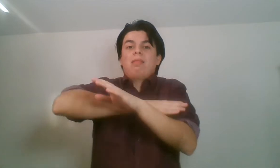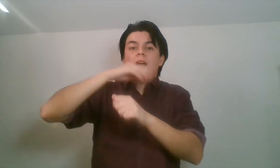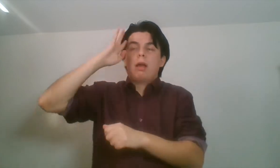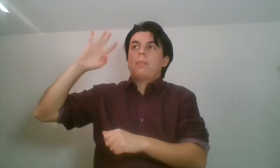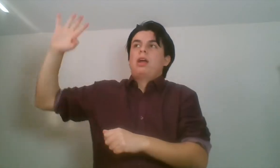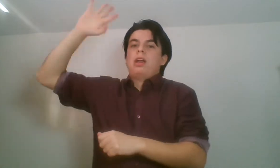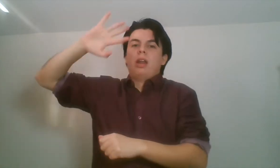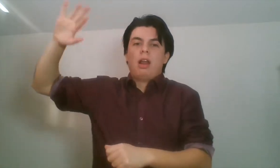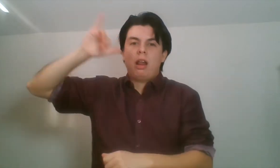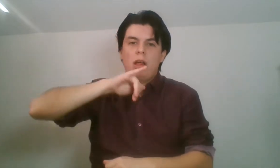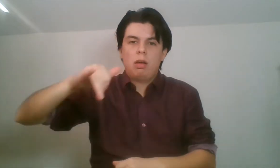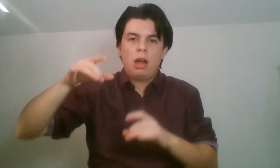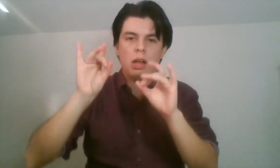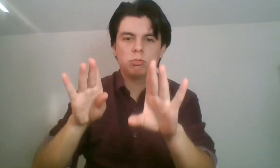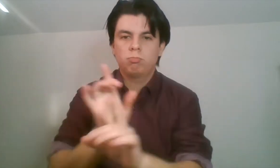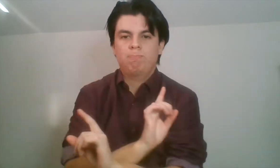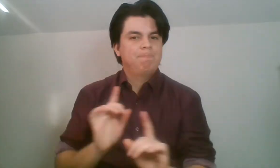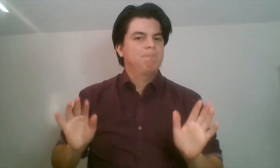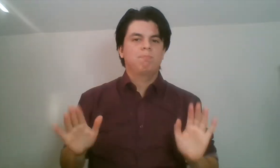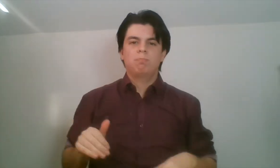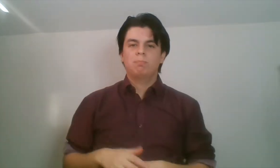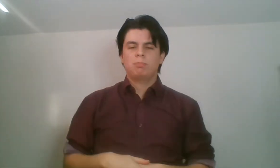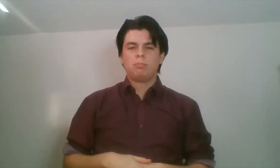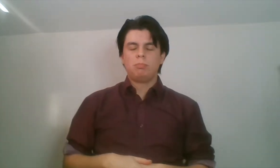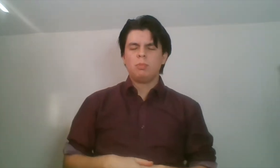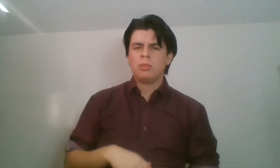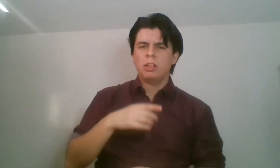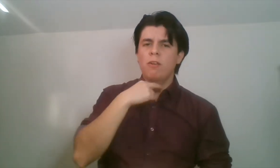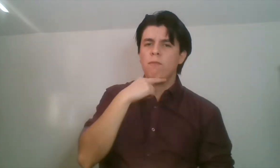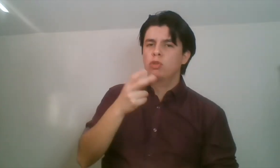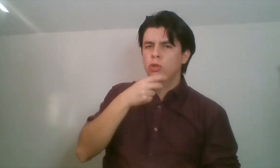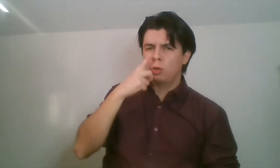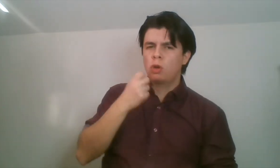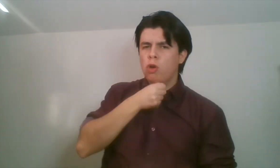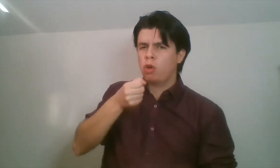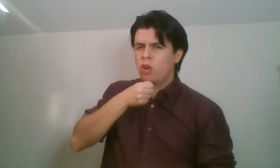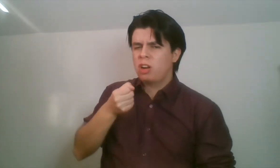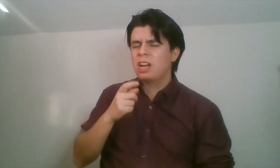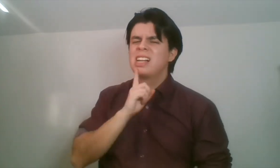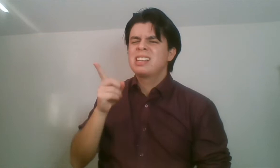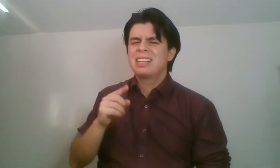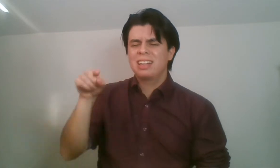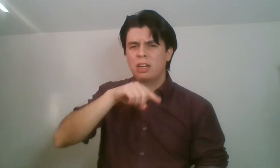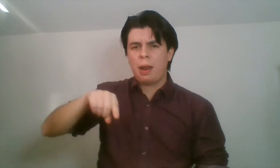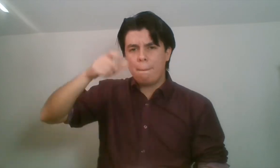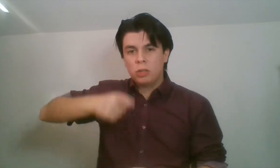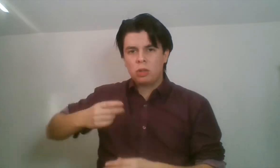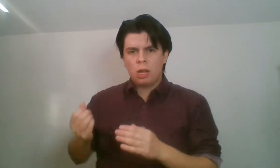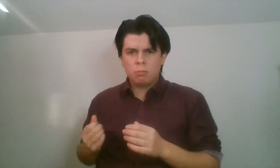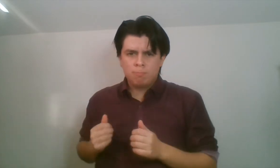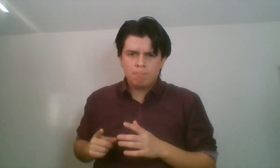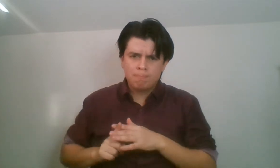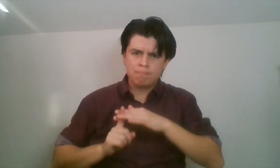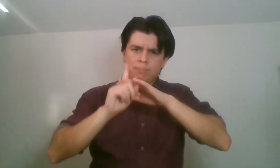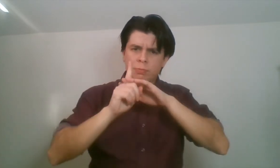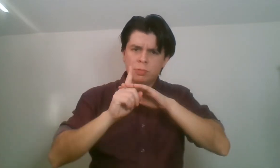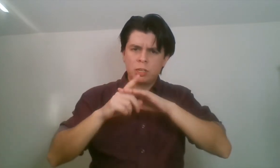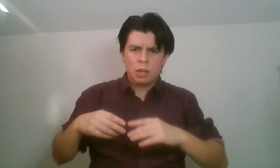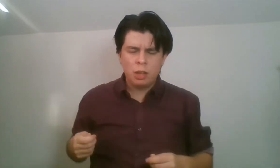ver ahora o como el que nos podríamos imaginar. No existía para nada una cosa así. ¿Y quiénes estaban